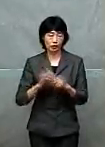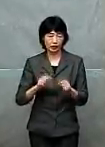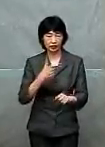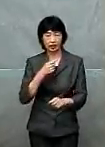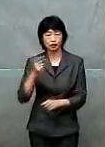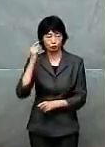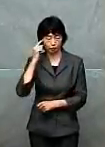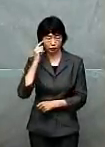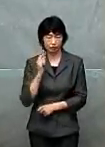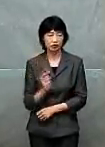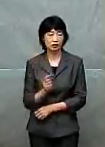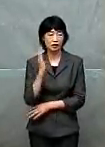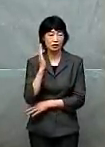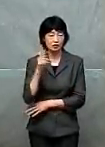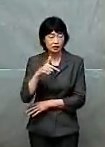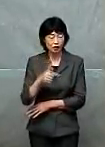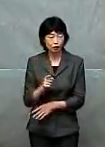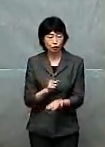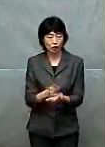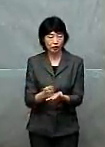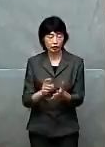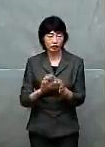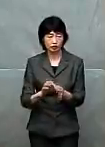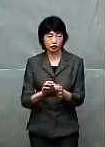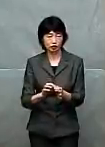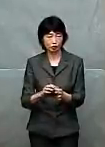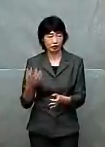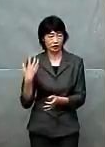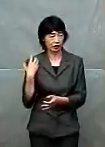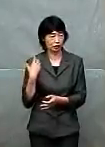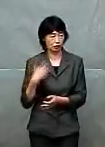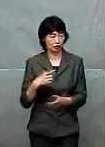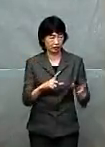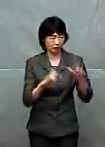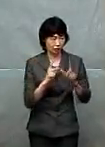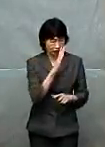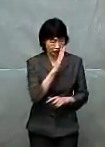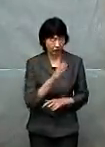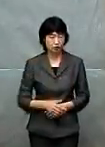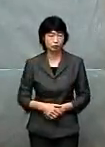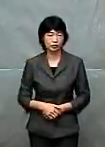ガイドラインはどういうものなのかを説明してください。